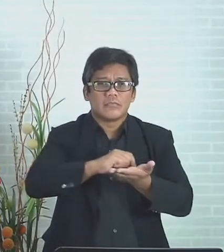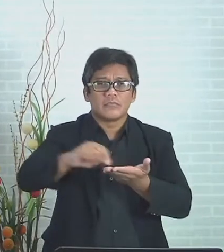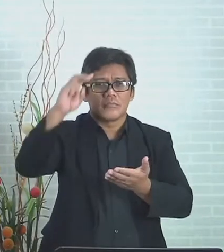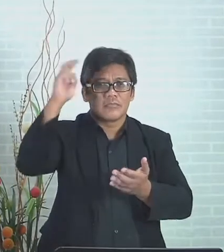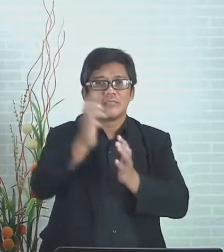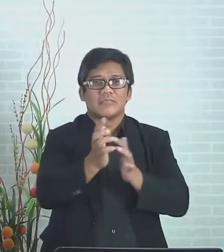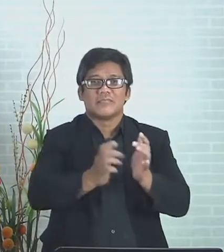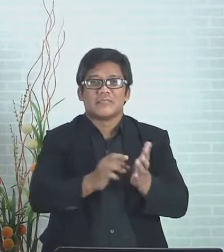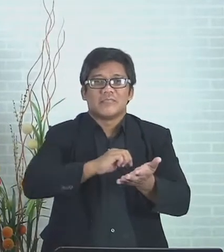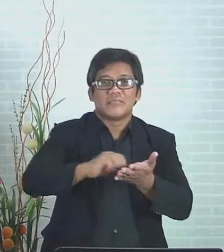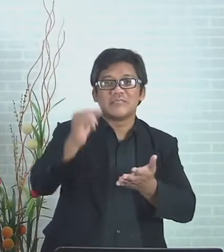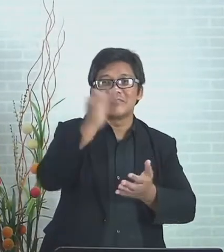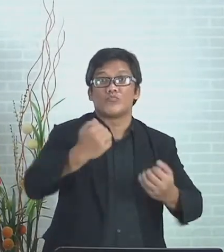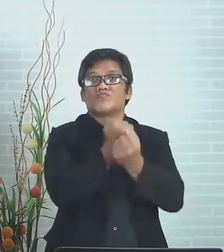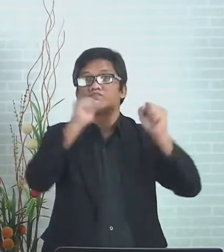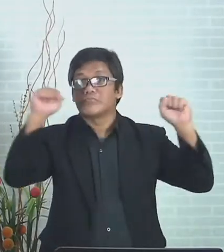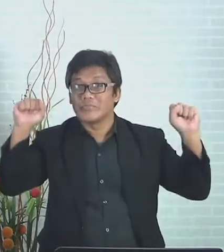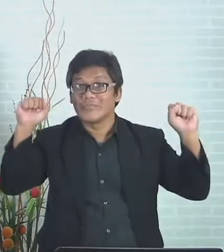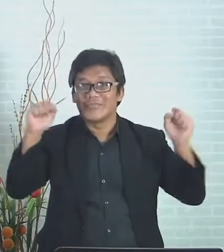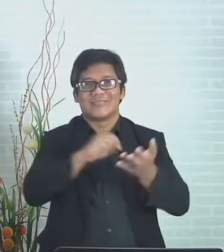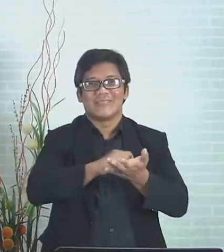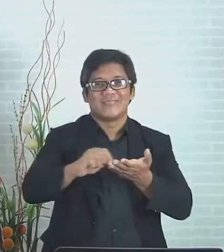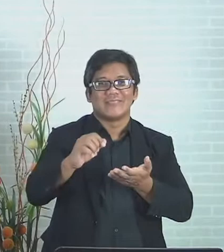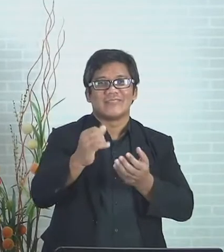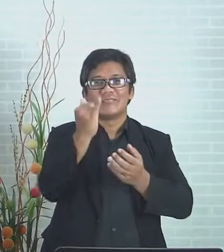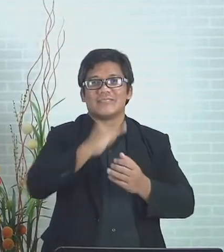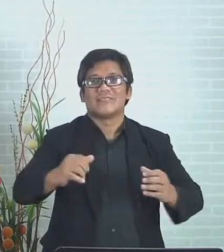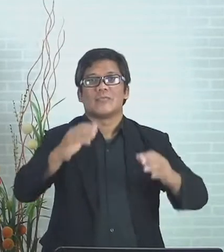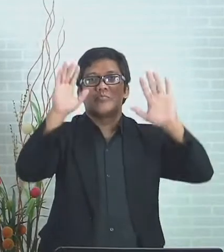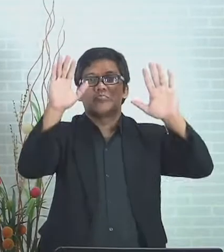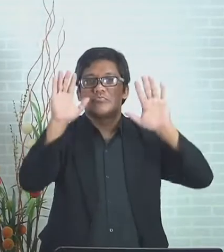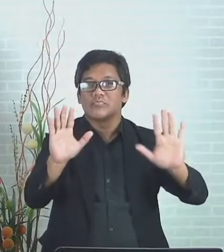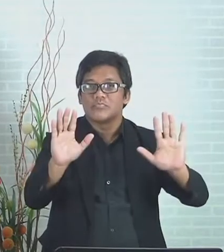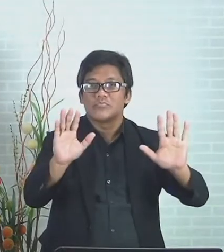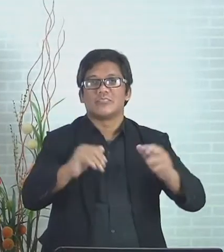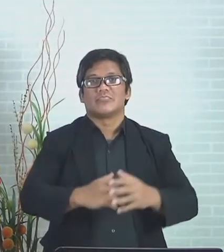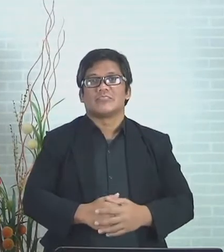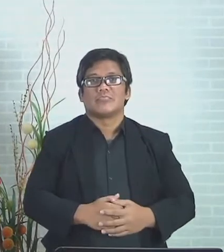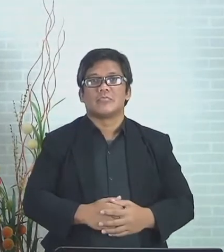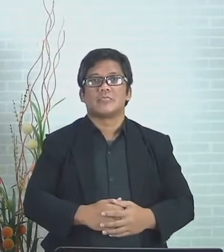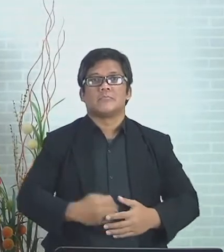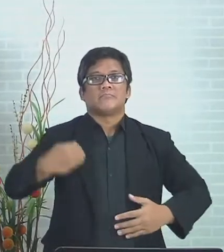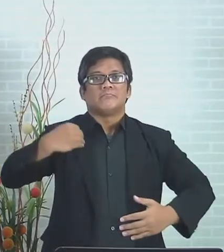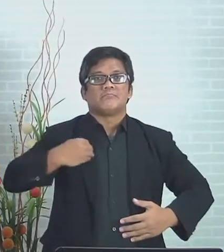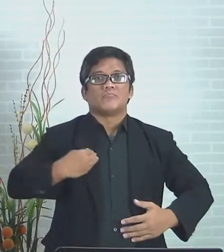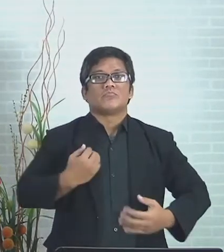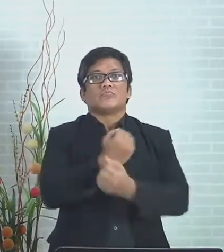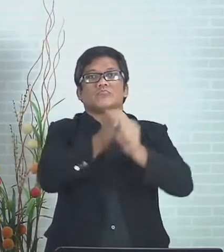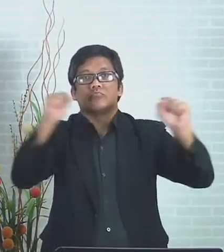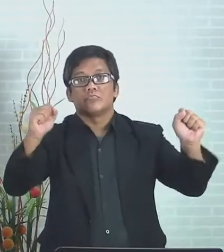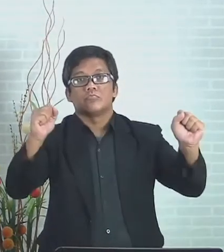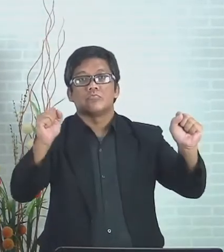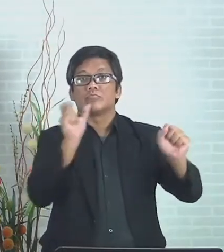Tuhan Yesus adalah nama yang berkuasa nama yang ajaib nama yang punya otoritas atas